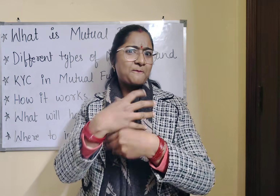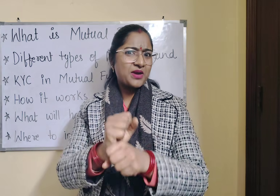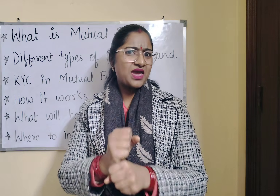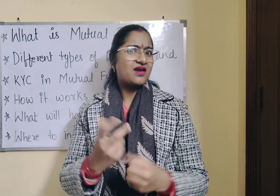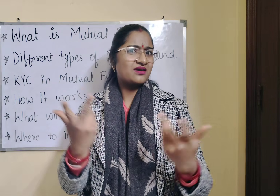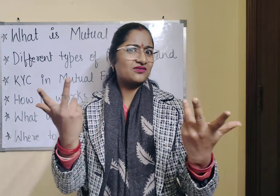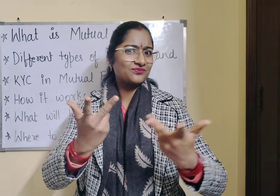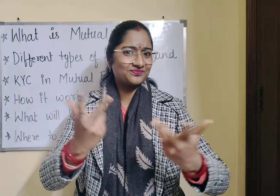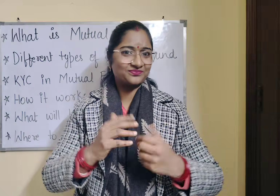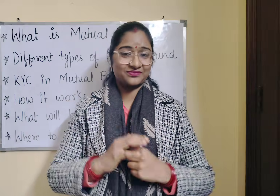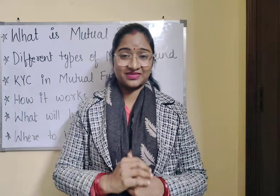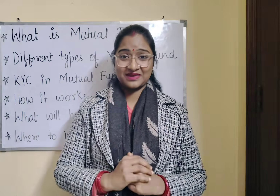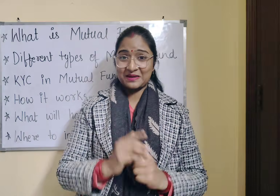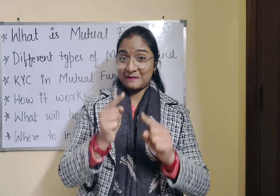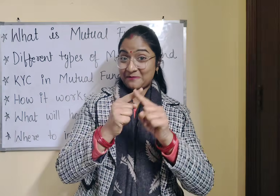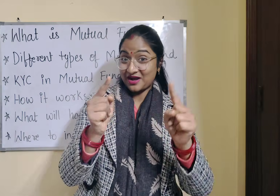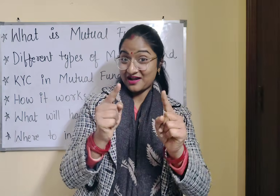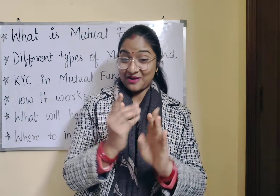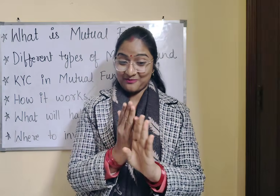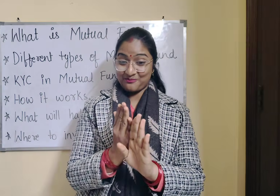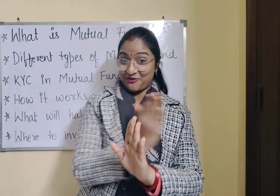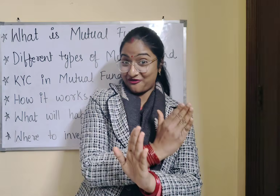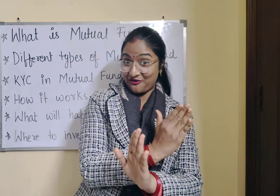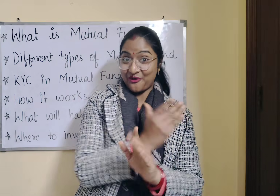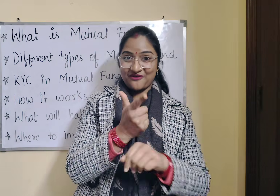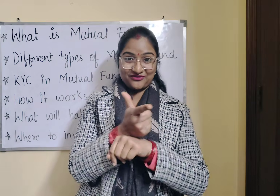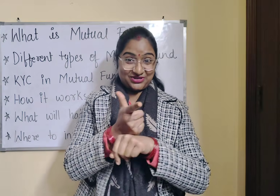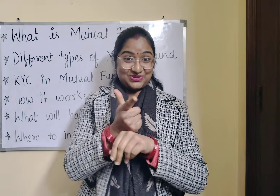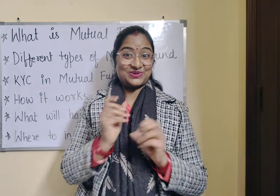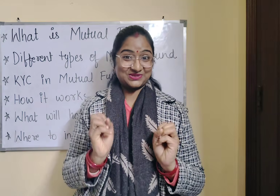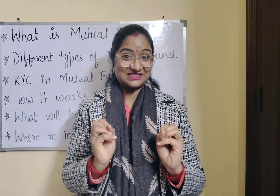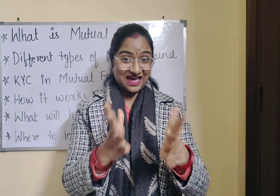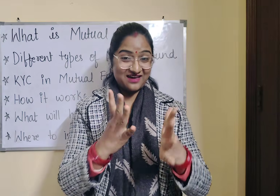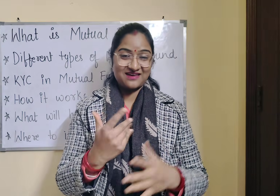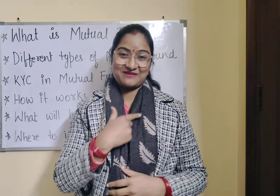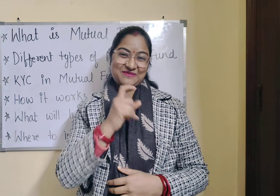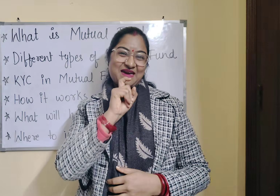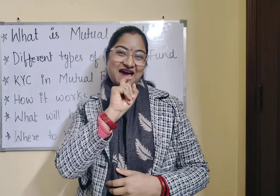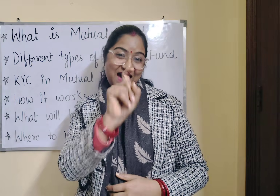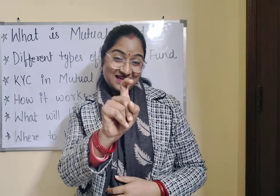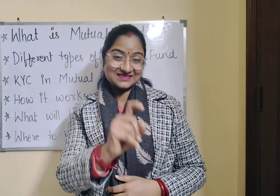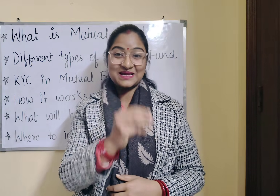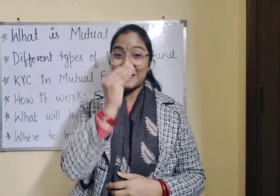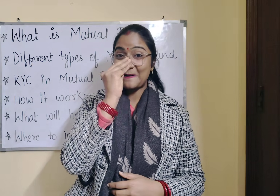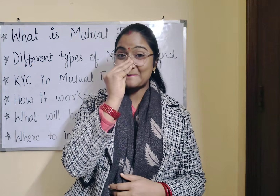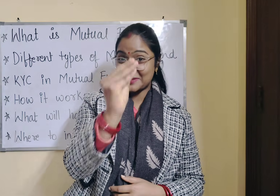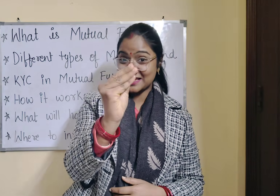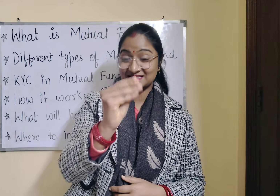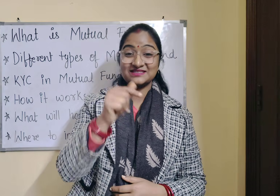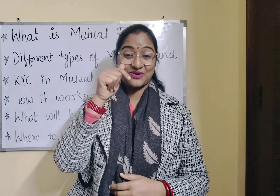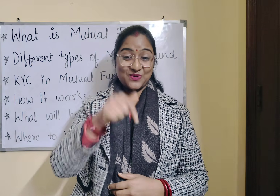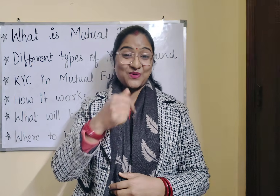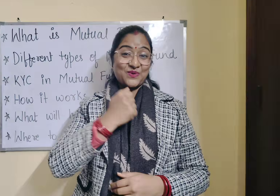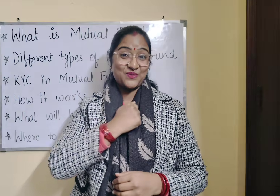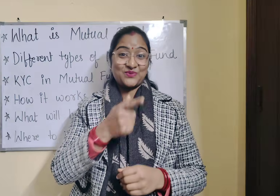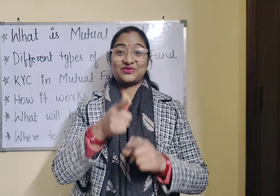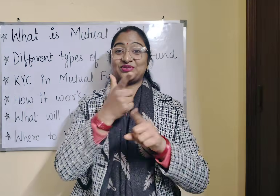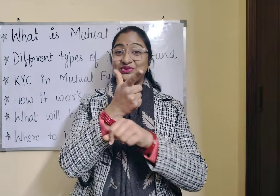ये वीडियो जो बनाया है, पर उससे पहले मैं वीडियो को स्टार्ट करने से पहले मैं आप लोगों से एक रिक्वेस्ट